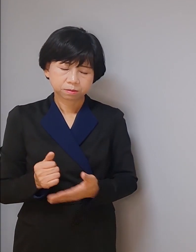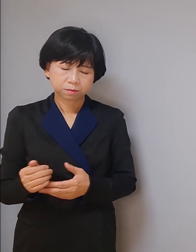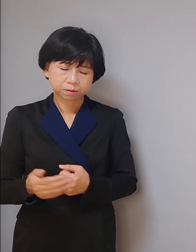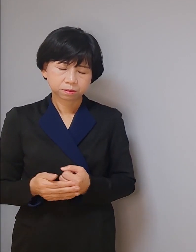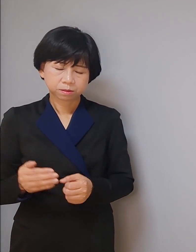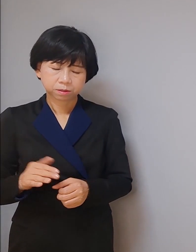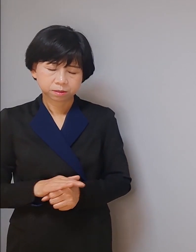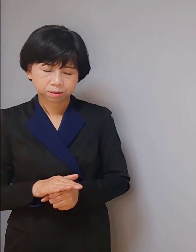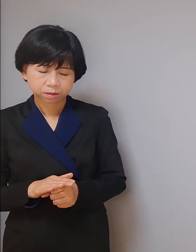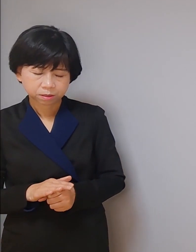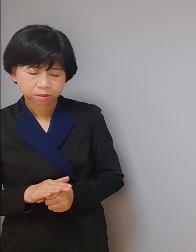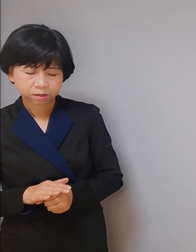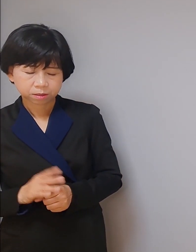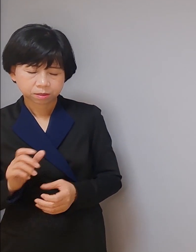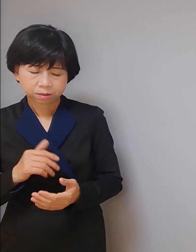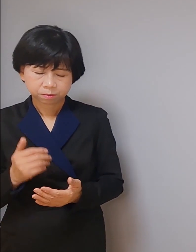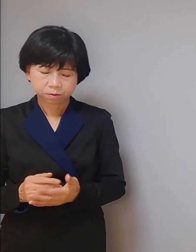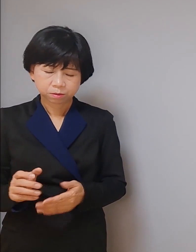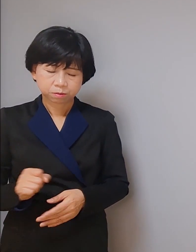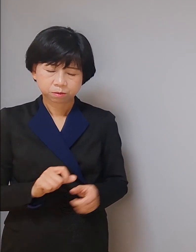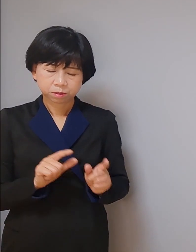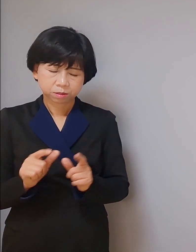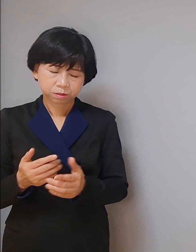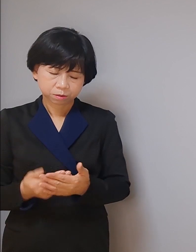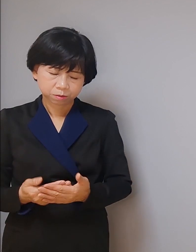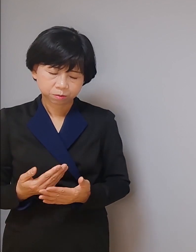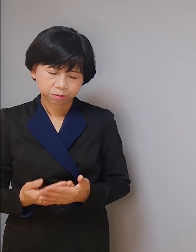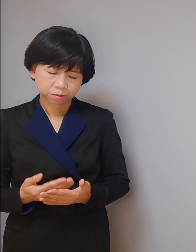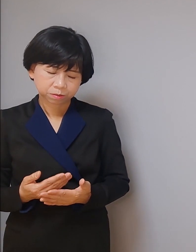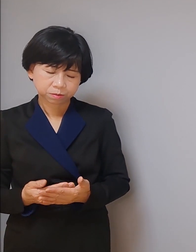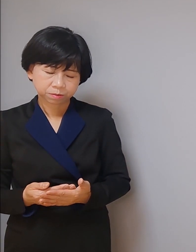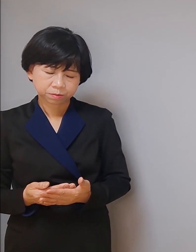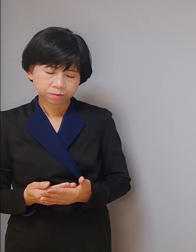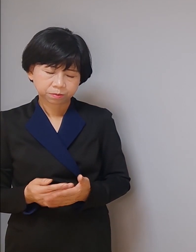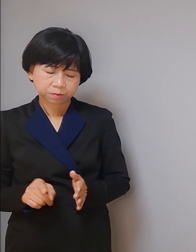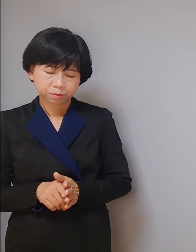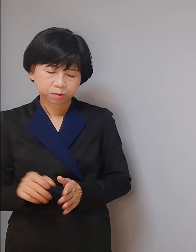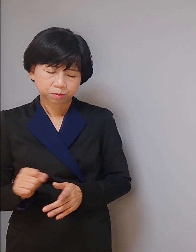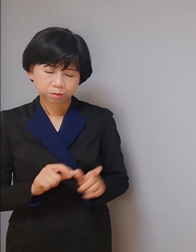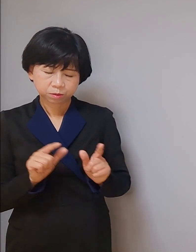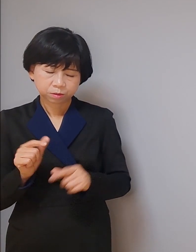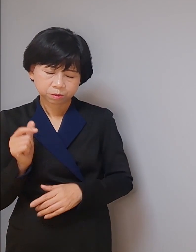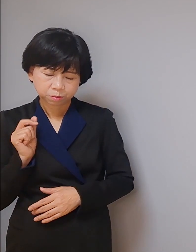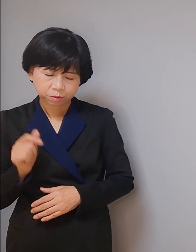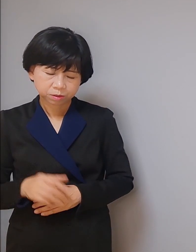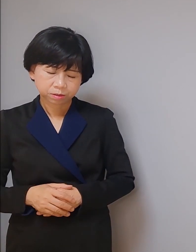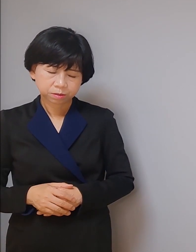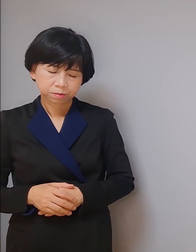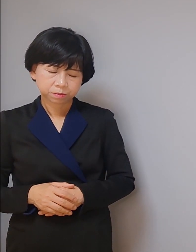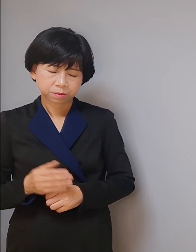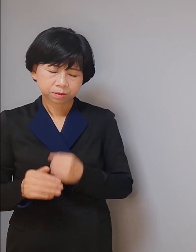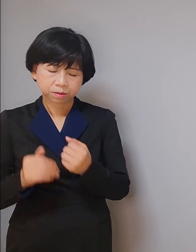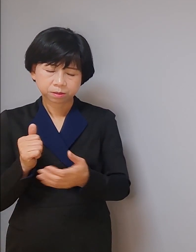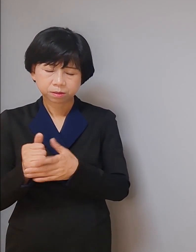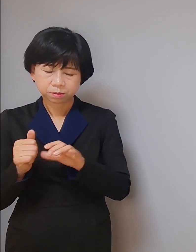사랑, 하나님의 감격으로 살아가게 하여 주시옵소서. 믿음으로 살지 못하였음을 하나님